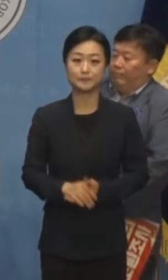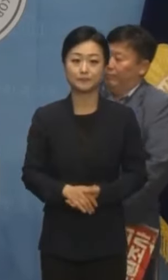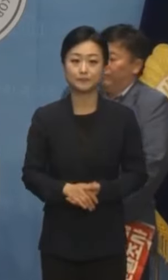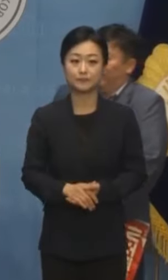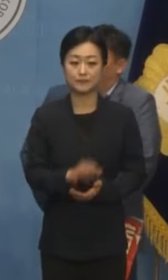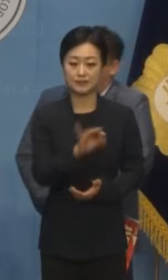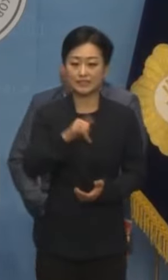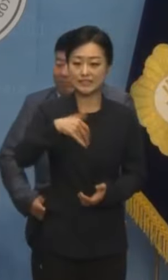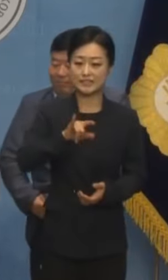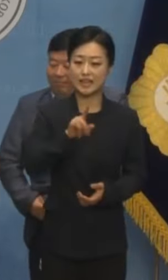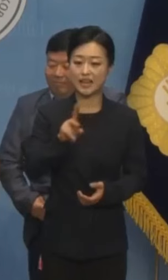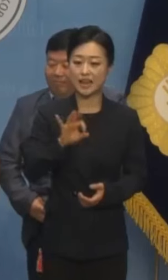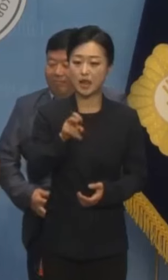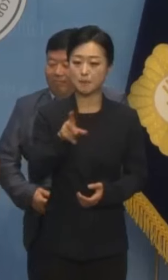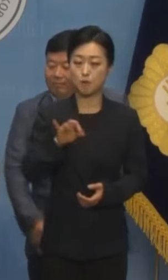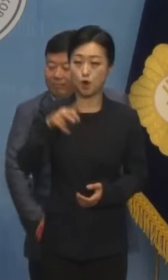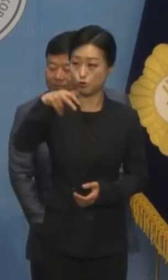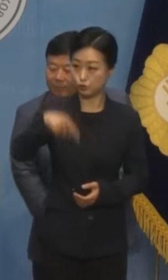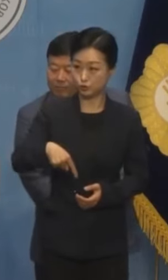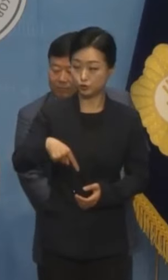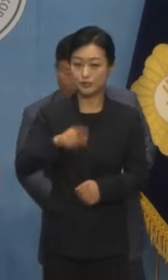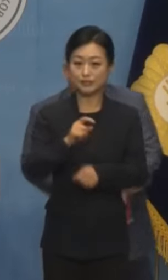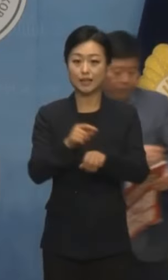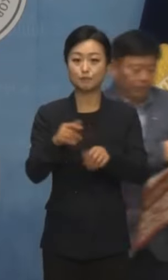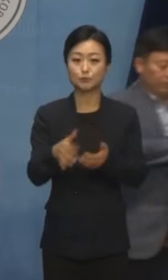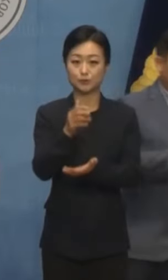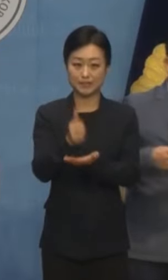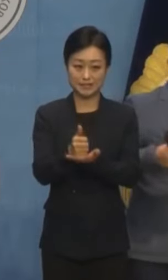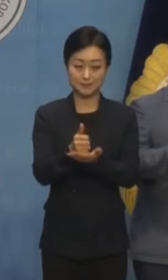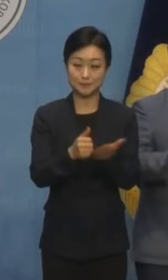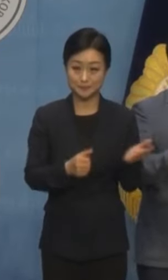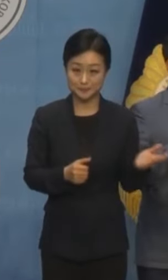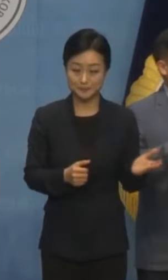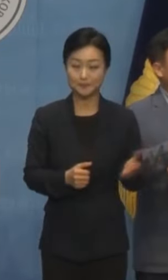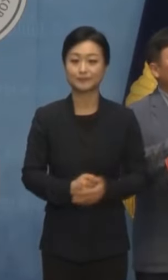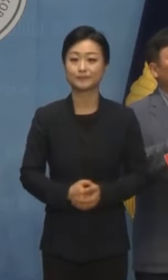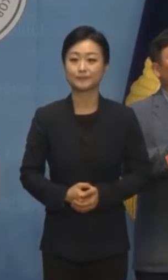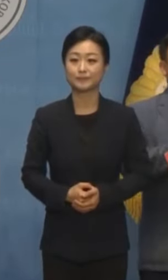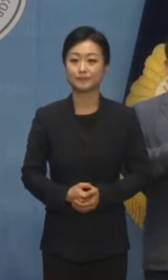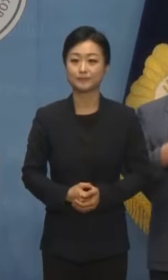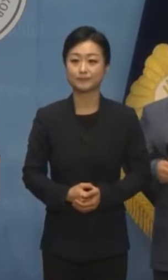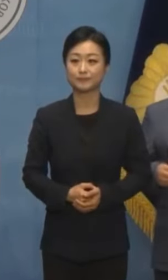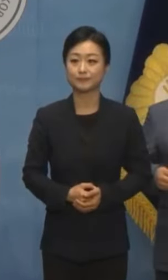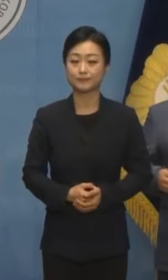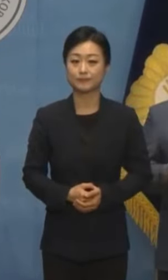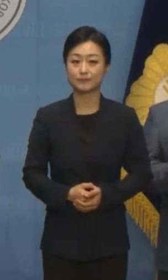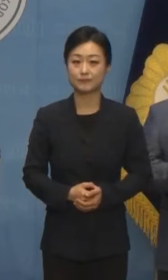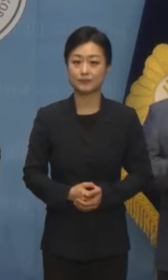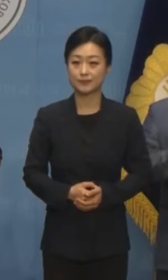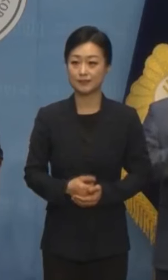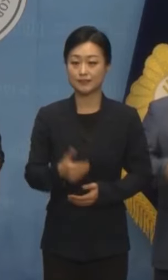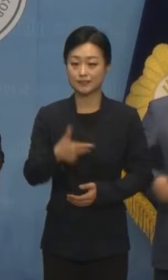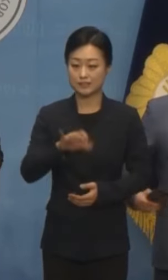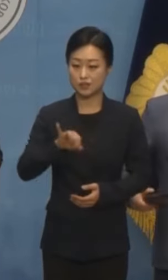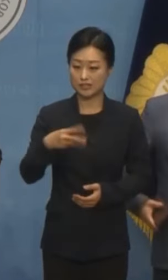그리고 이체 양명주 시민연대 박승복 사무처장님 오셨습니다. 네, 그리고 정으로 의원